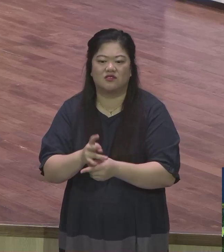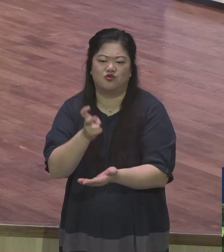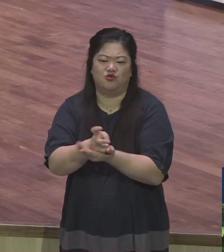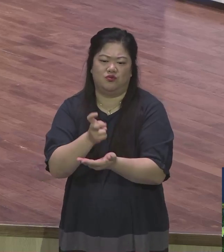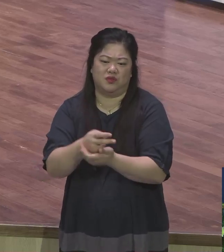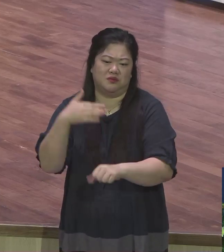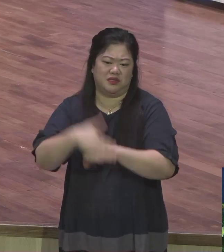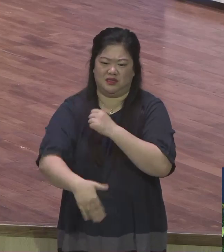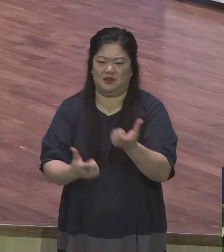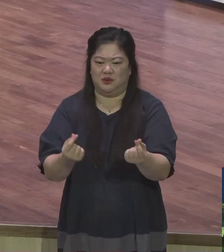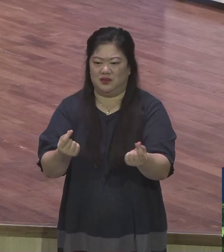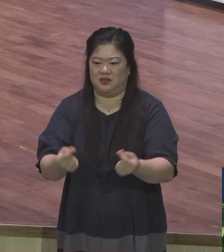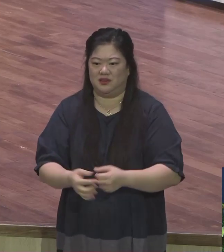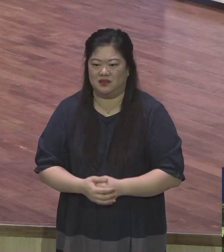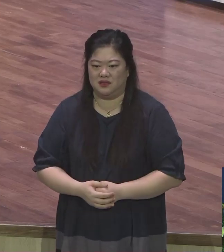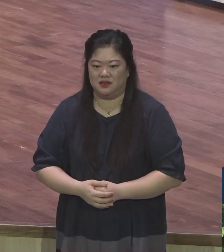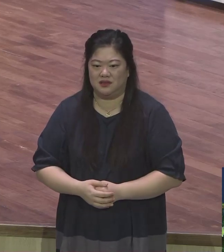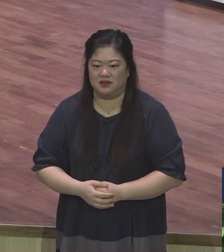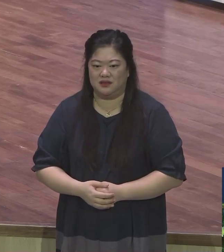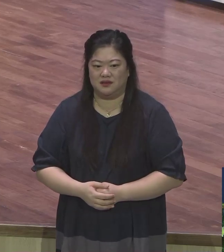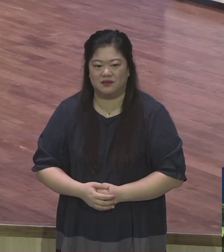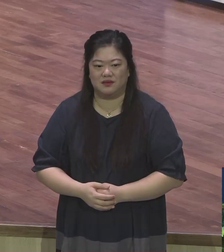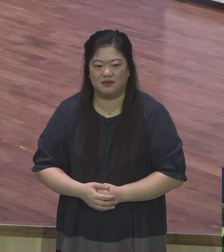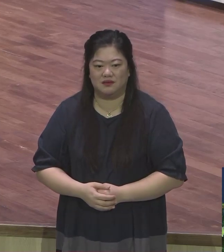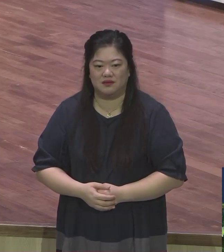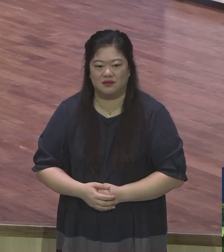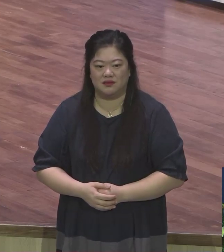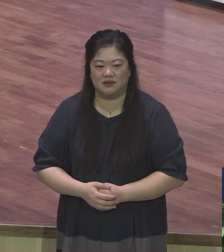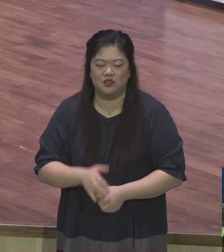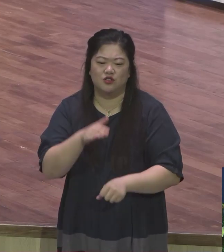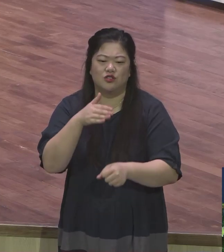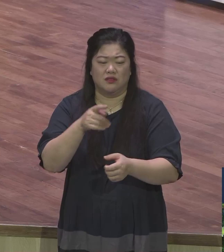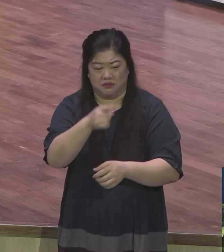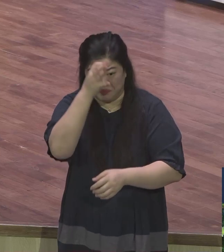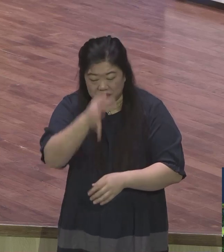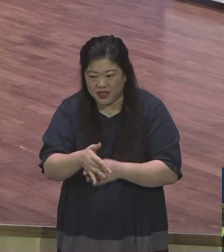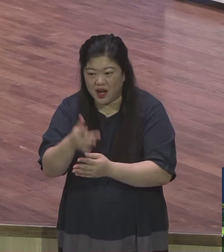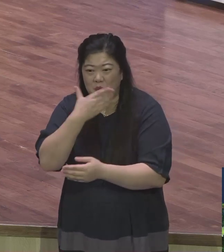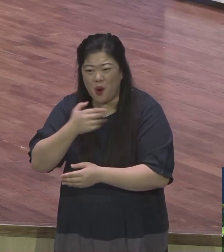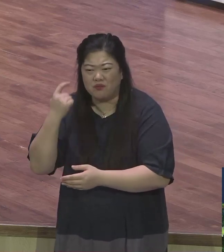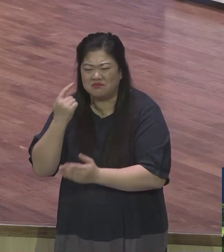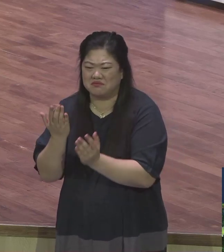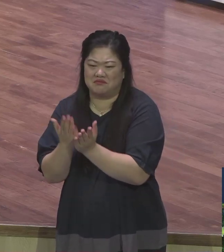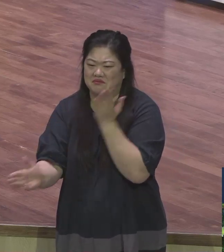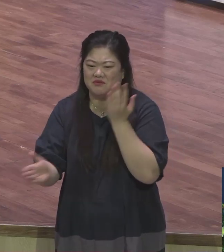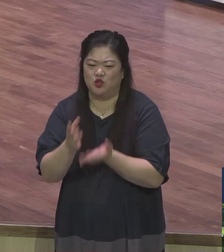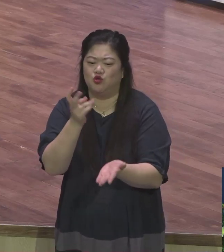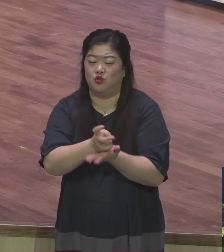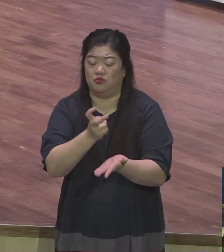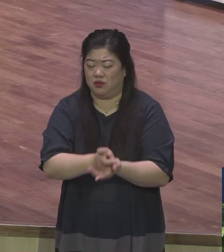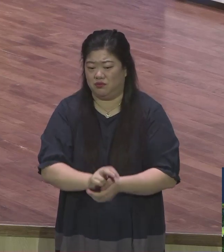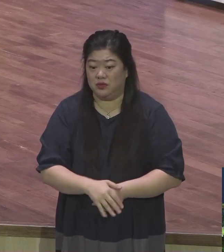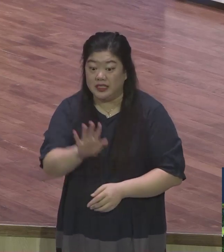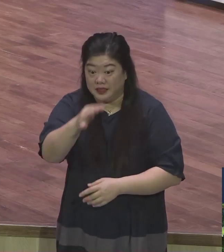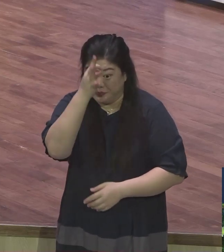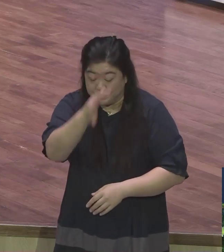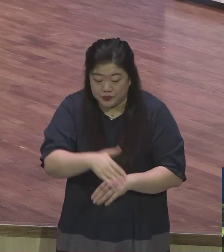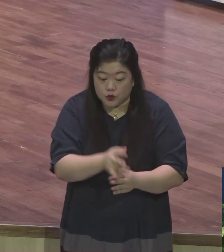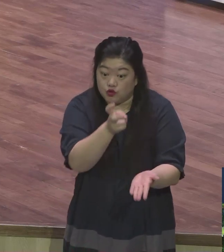그 사람은 복음주의 아니에요. 그 사람은 율법주의요. 율법은 구원 없습니다. 그거 아셔야 돼요.